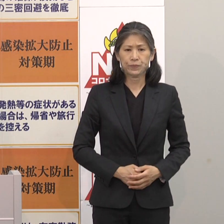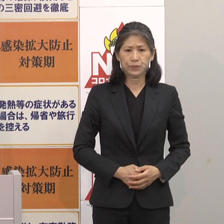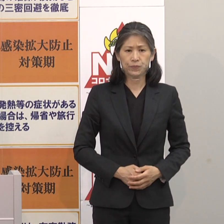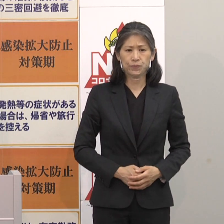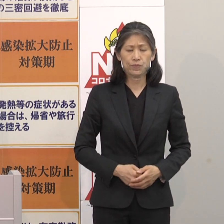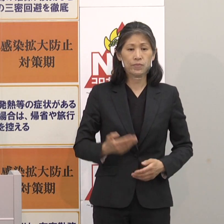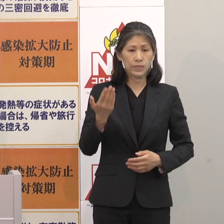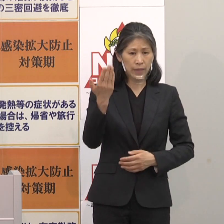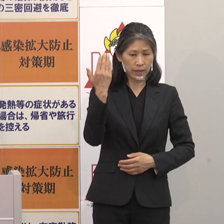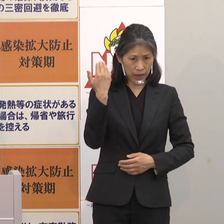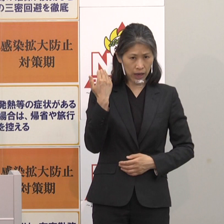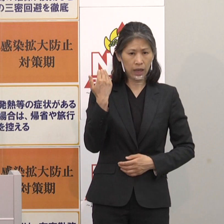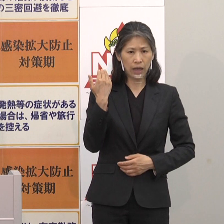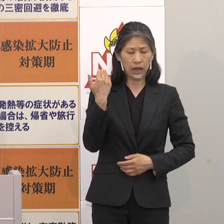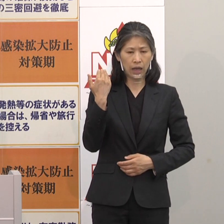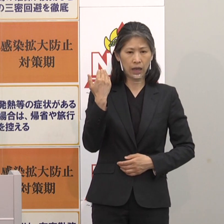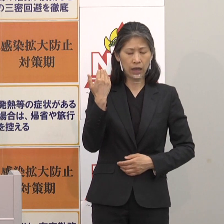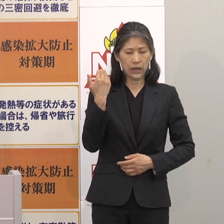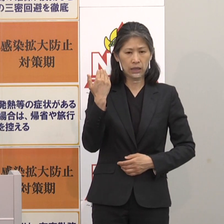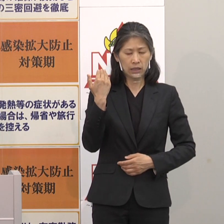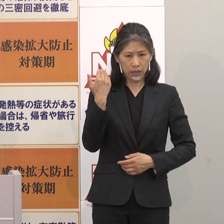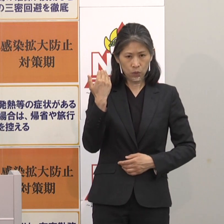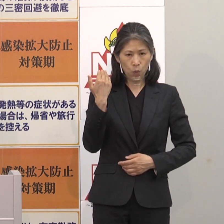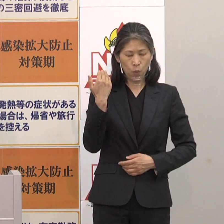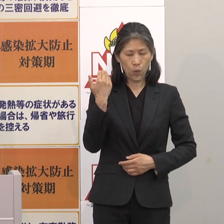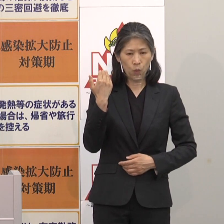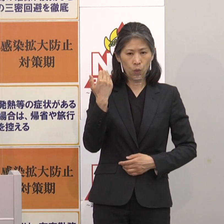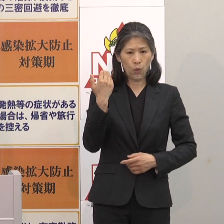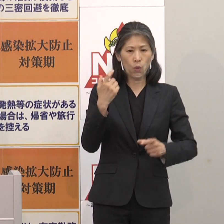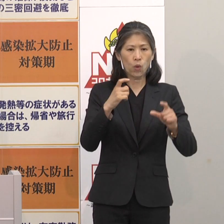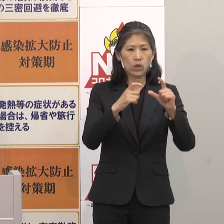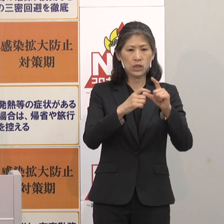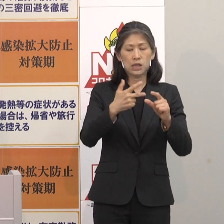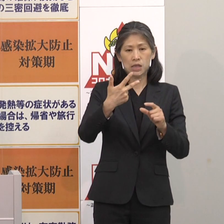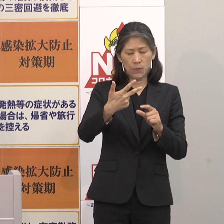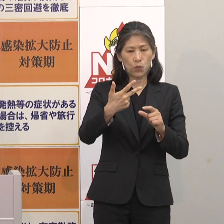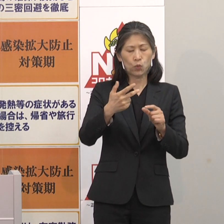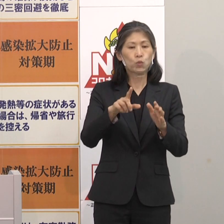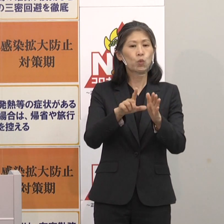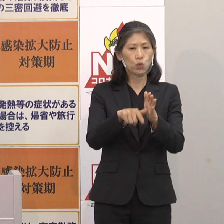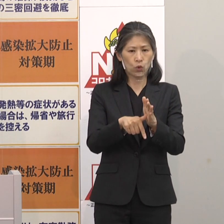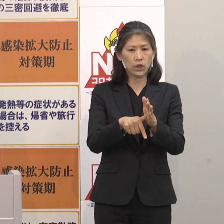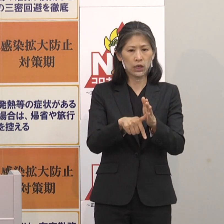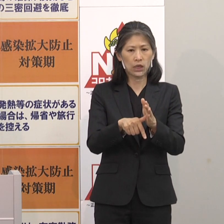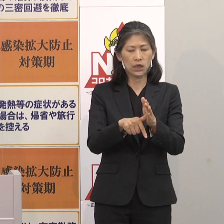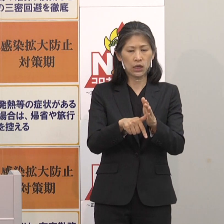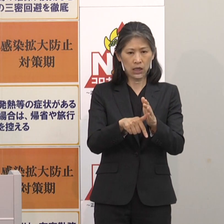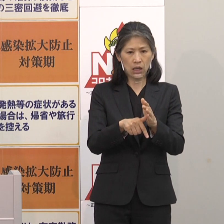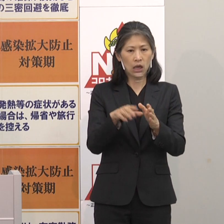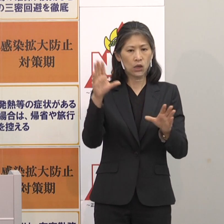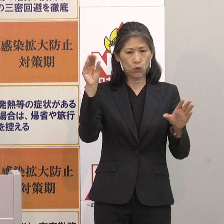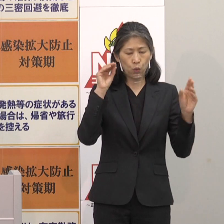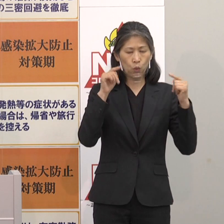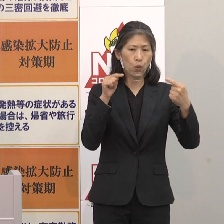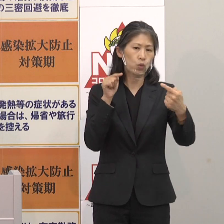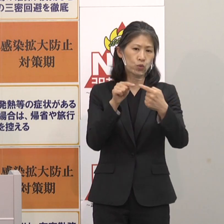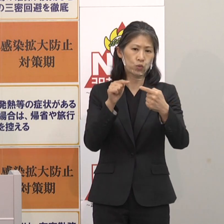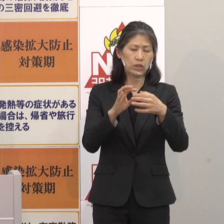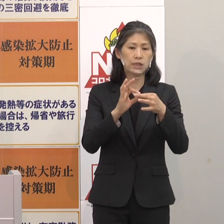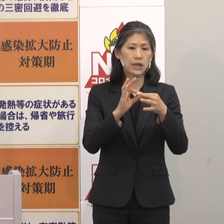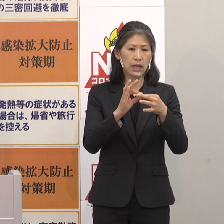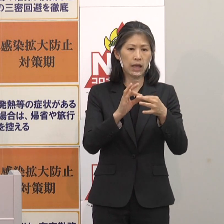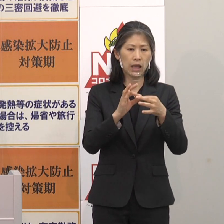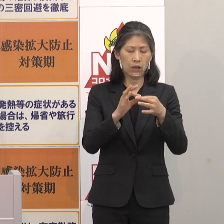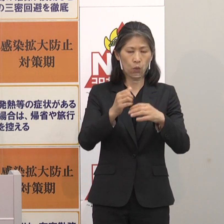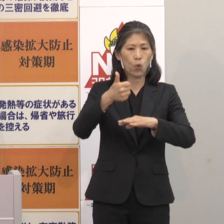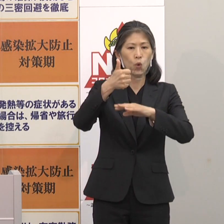前回の、日本でのサミットにおいては関係閣僚会合として情報通信関係大